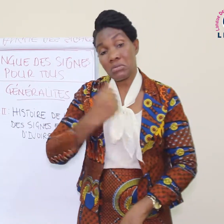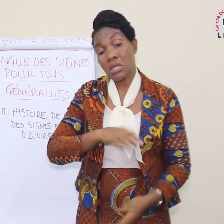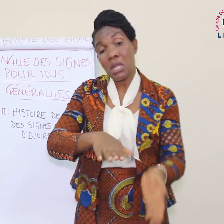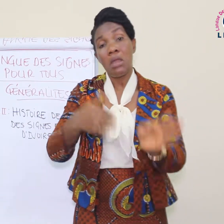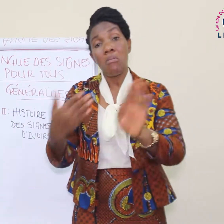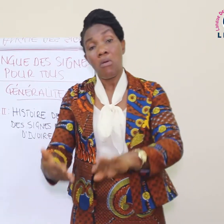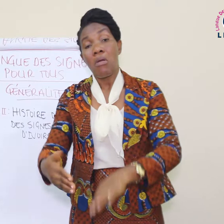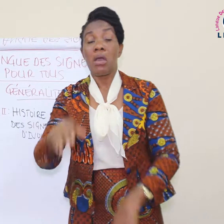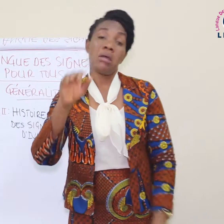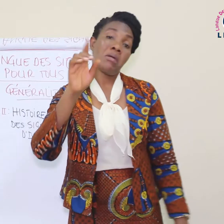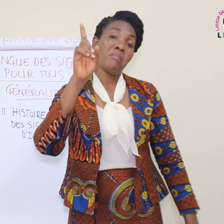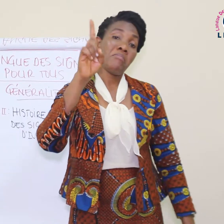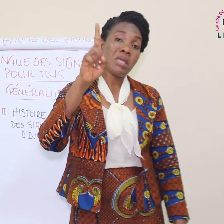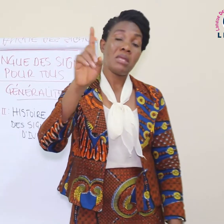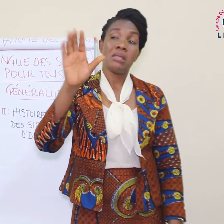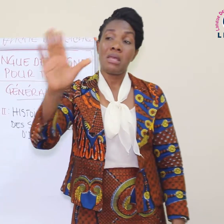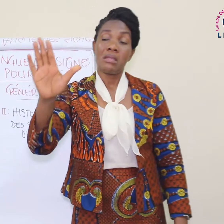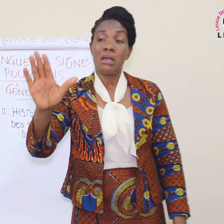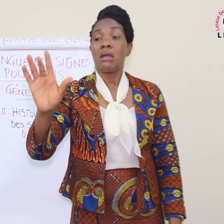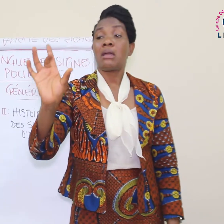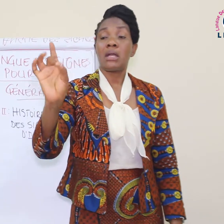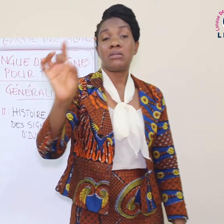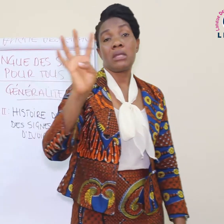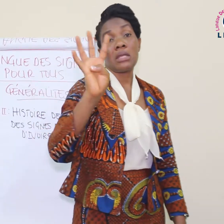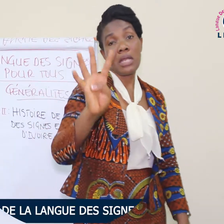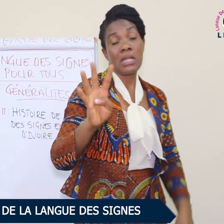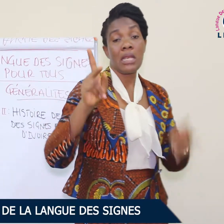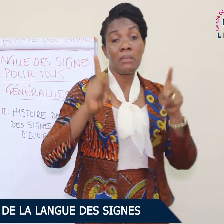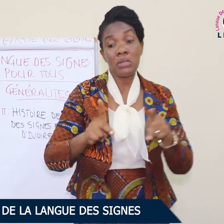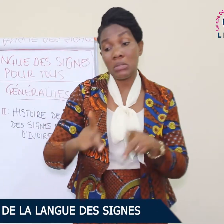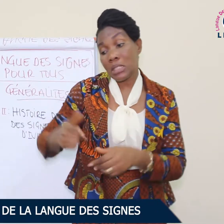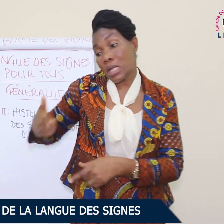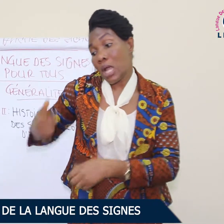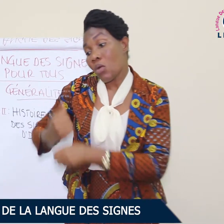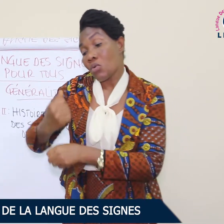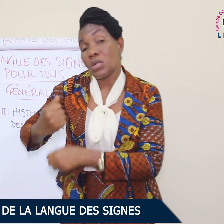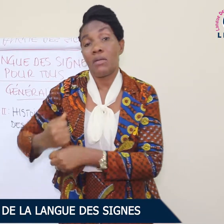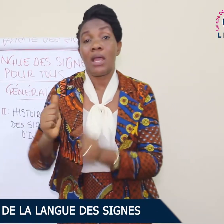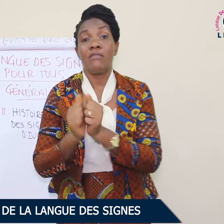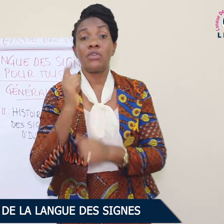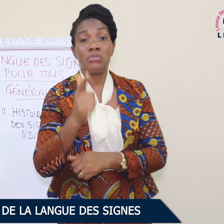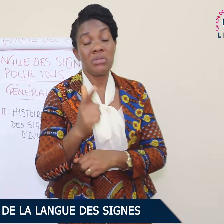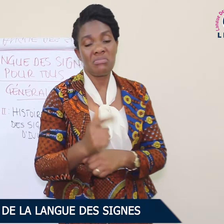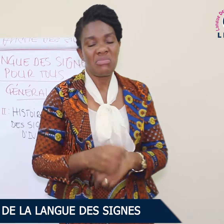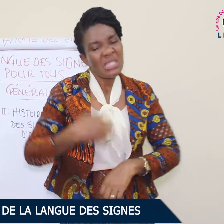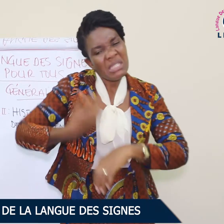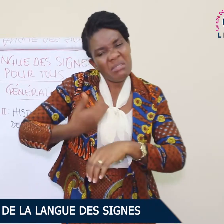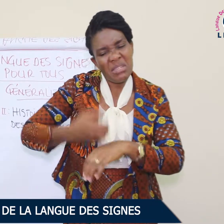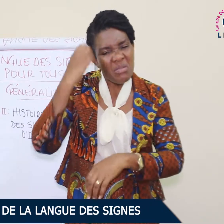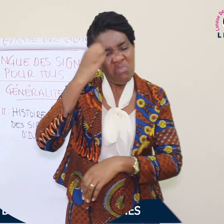1684 et ses successeurs eurent du mal à continuer et à améliorer l'œuvre